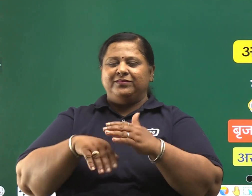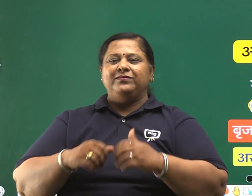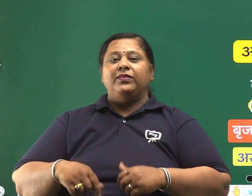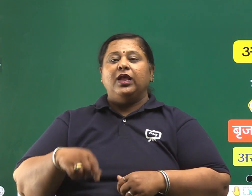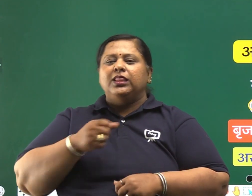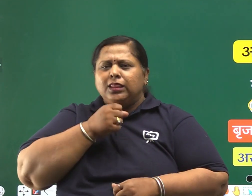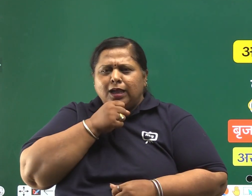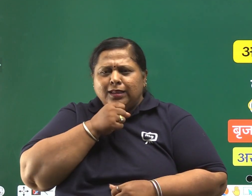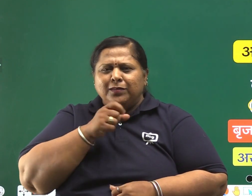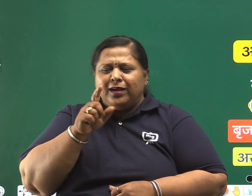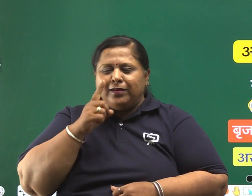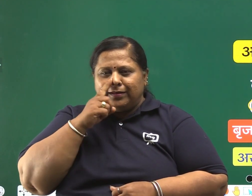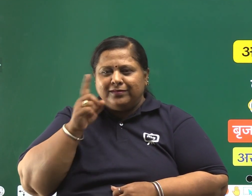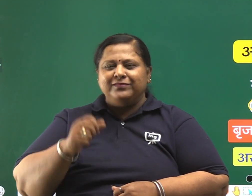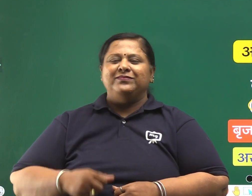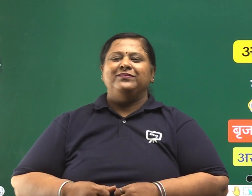दादी माँ